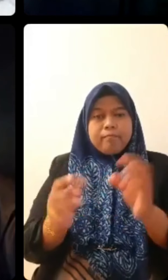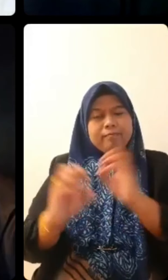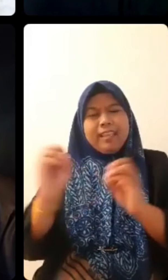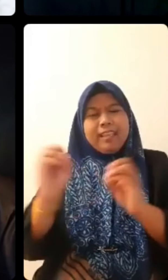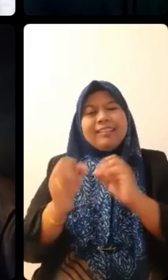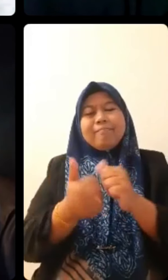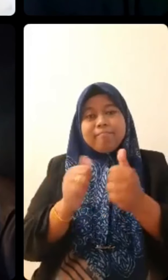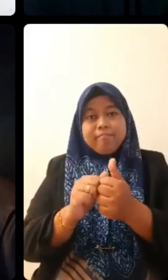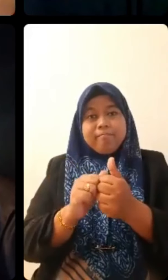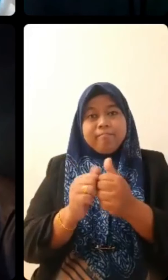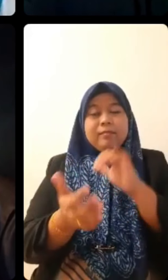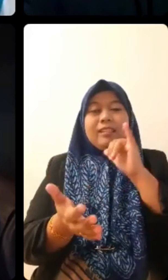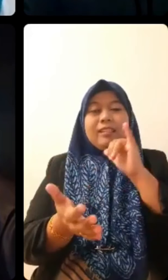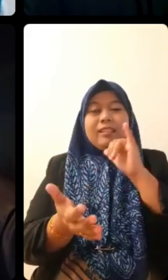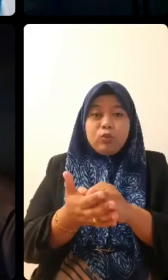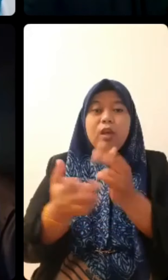diusahakan.